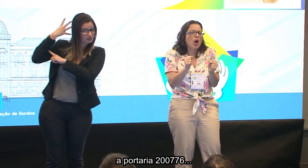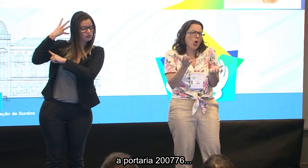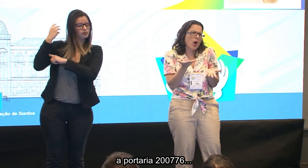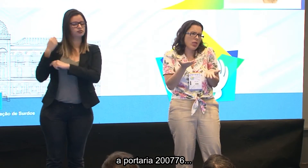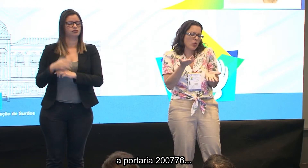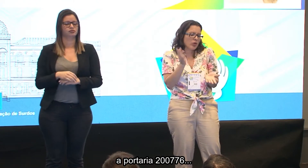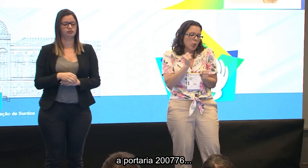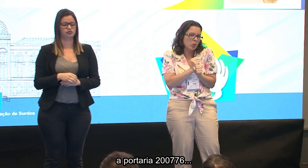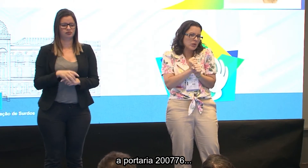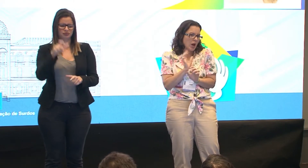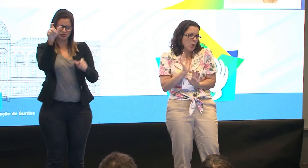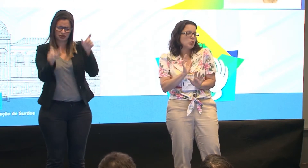2776